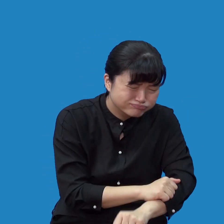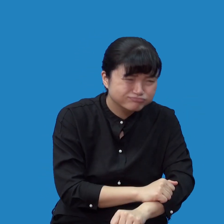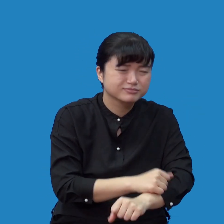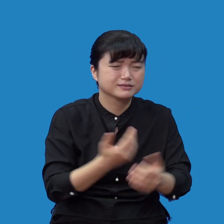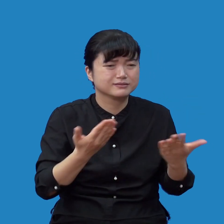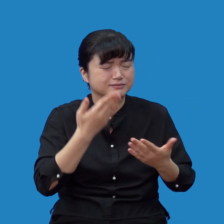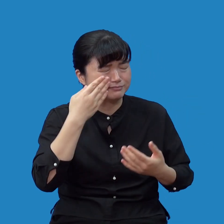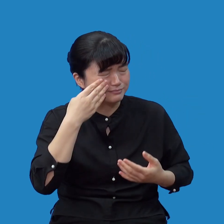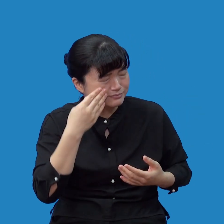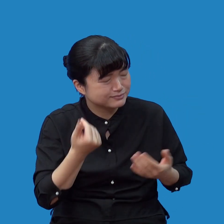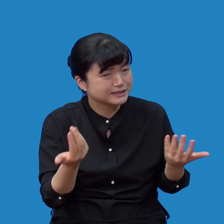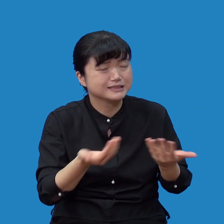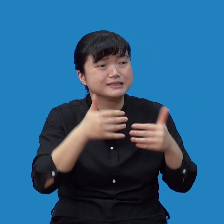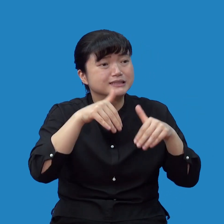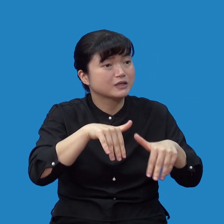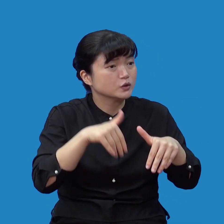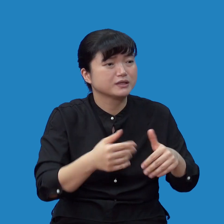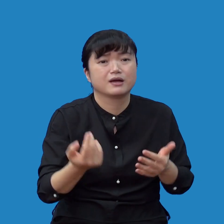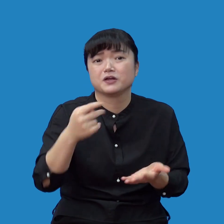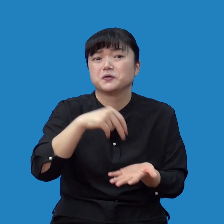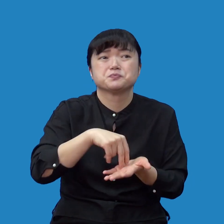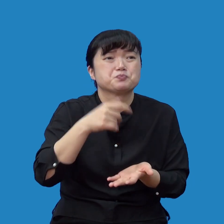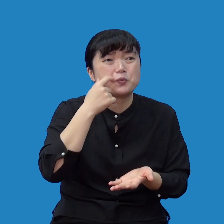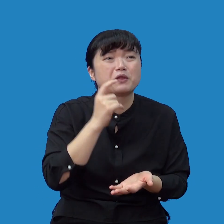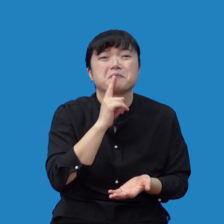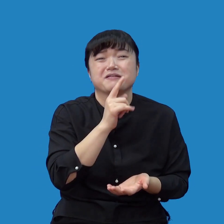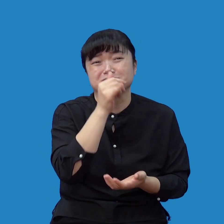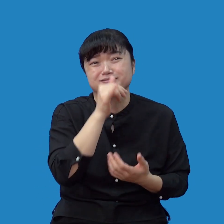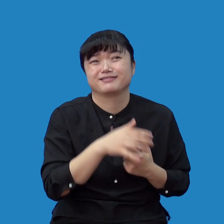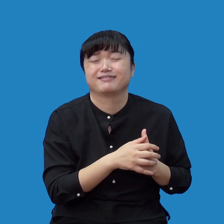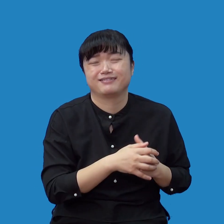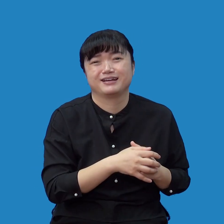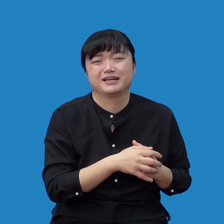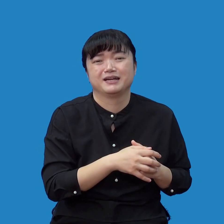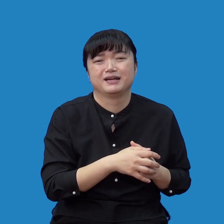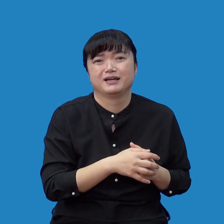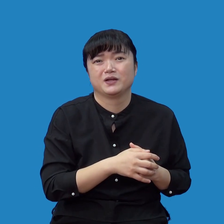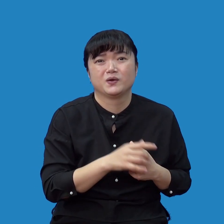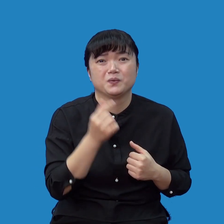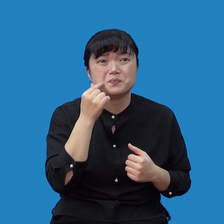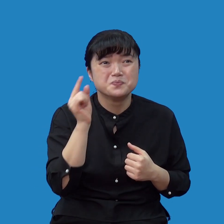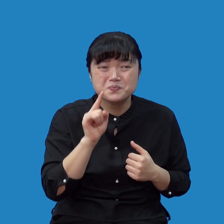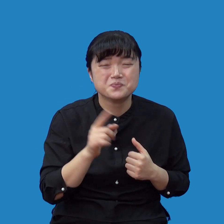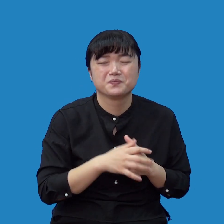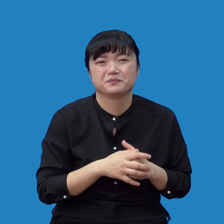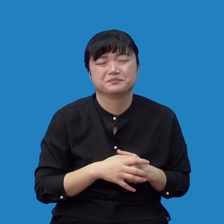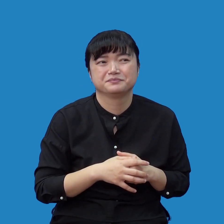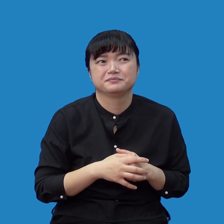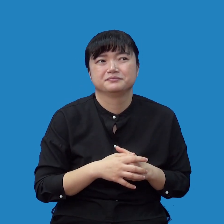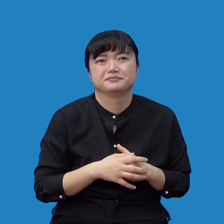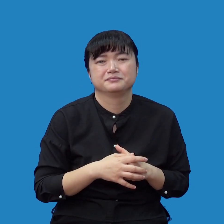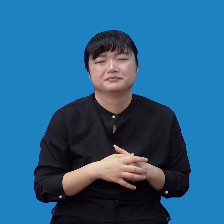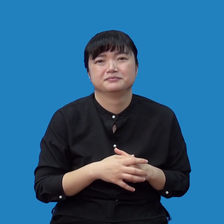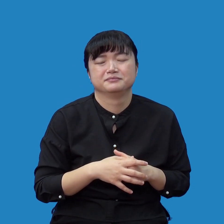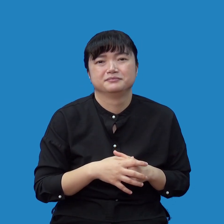선지자가 일어나지 못했다고 합니다. 어떻게 모세가 이런 위대한 선지자가 될 수